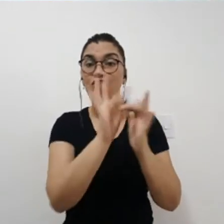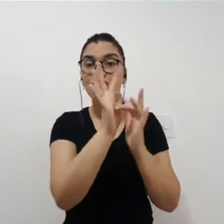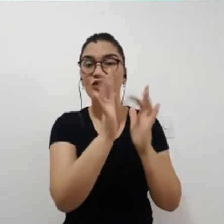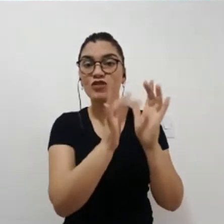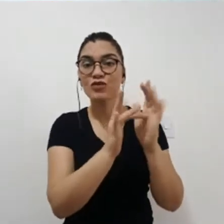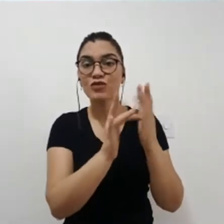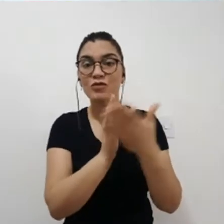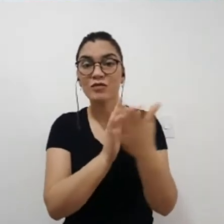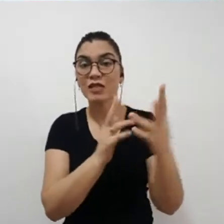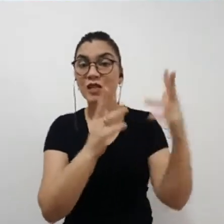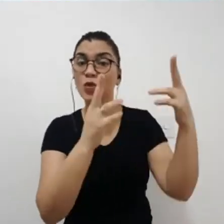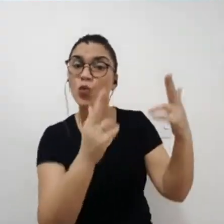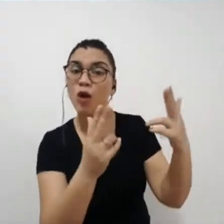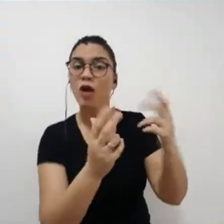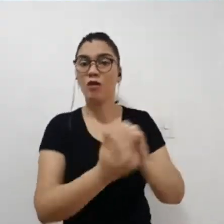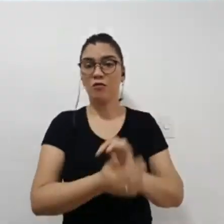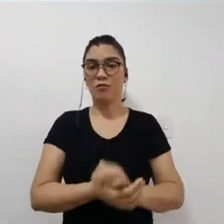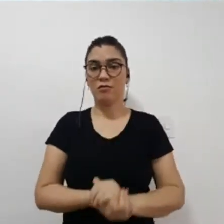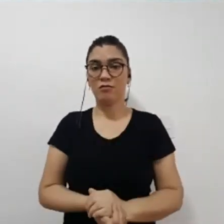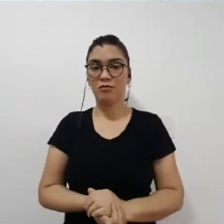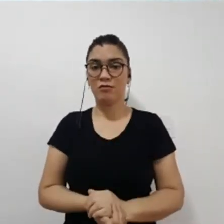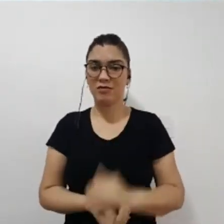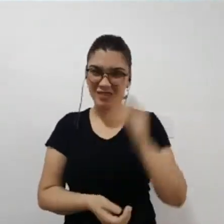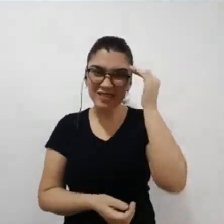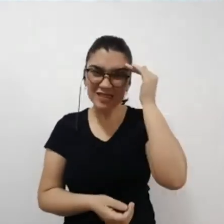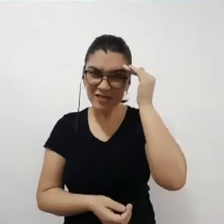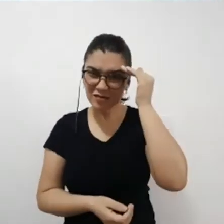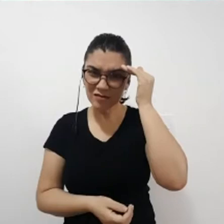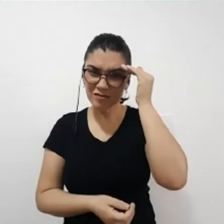Você está entendendo isso?